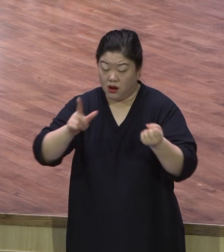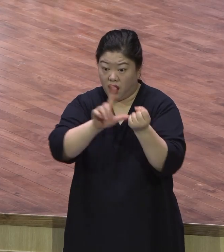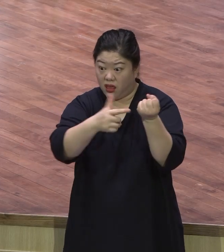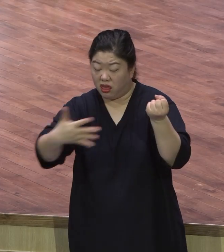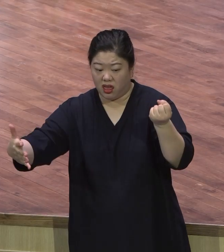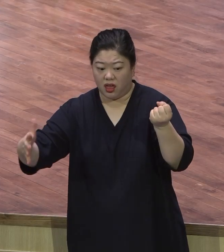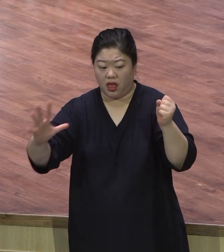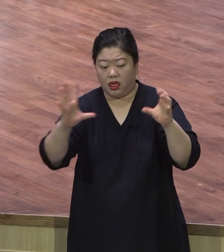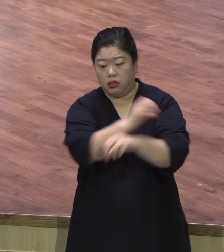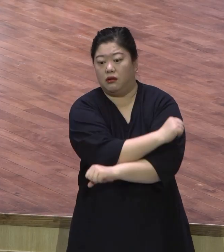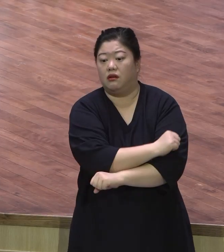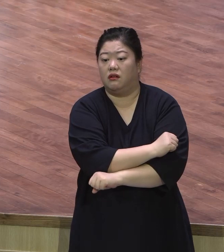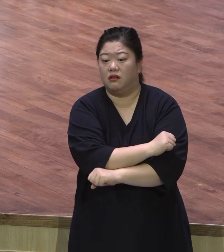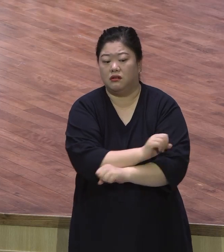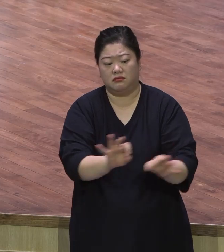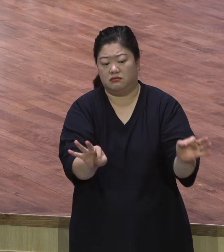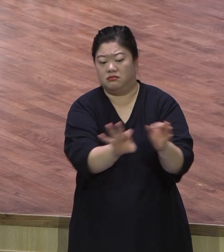의미가 별로 없다.